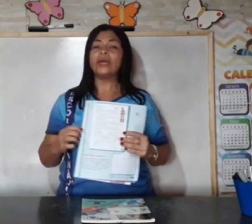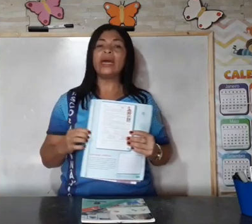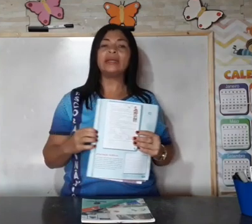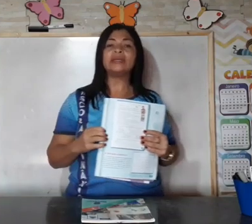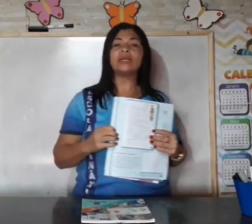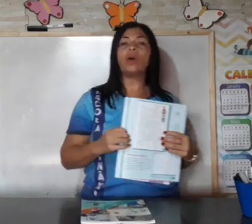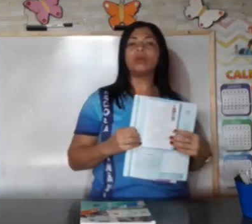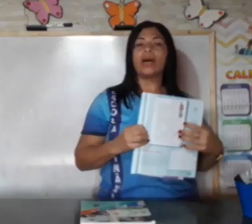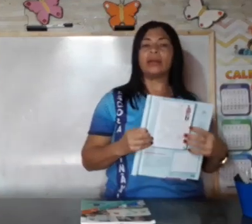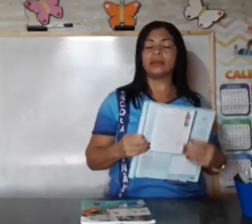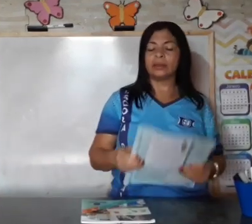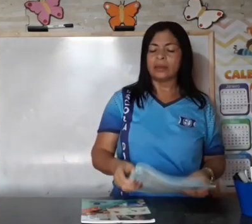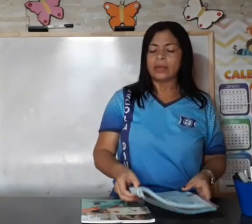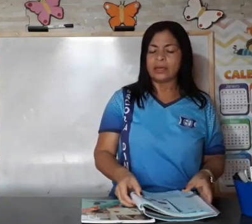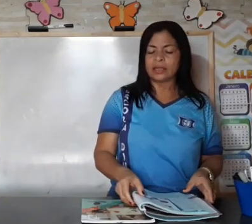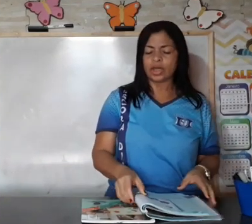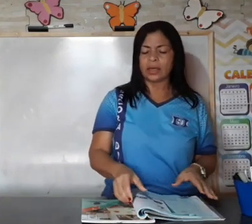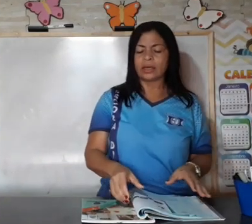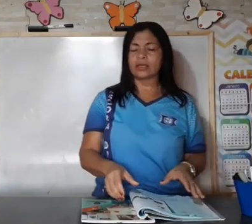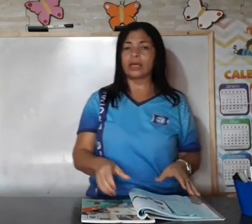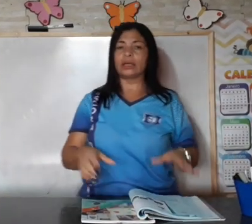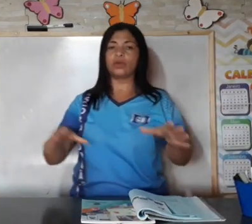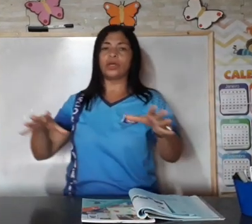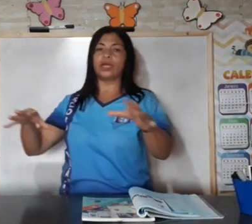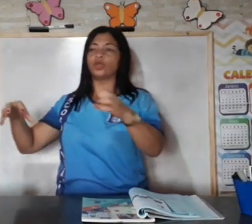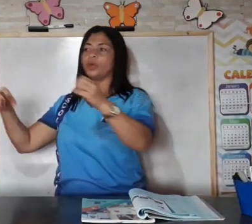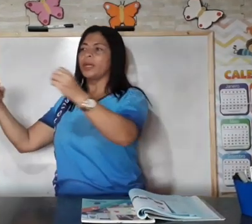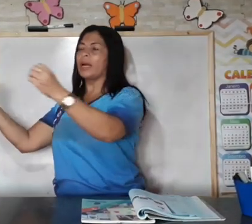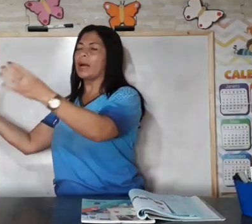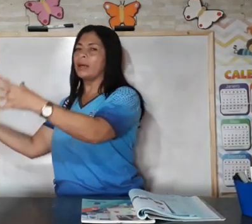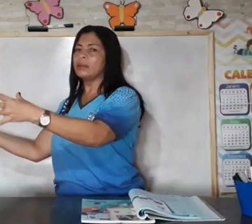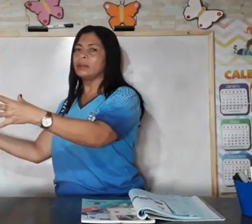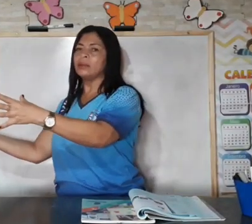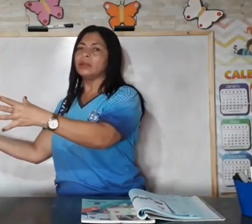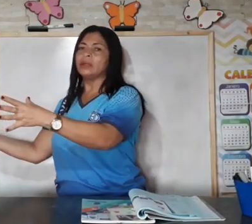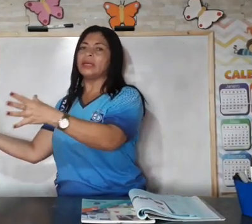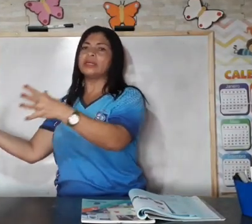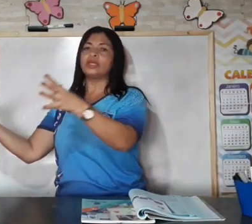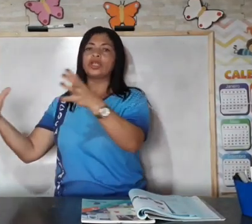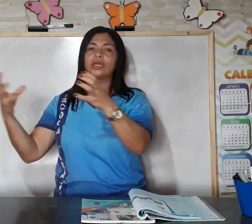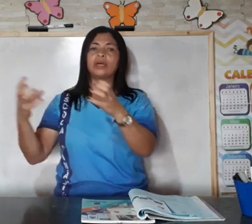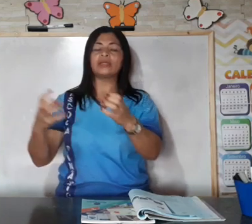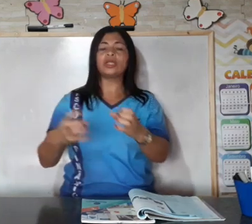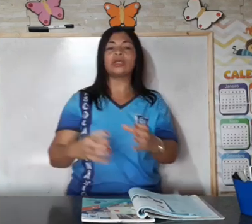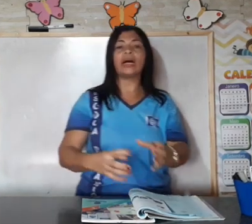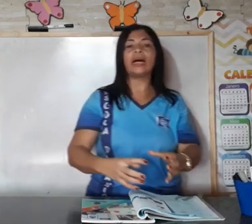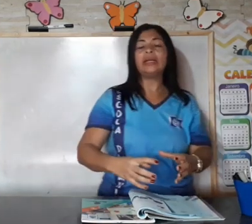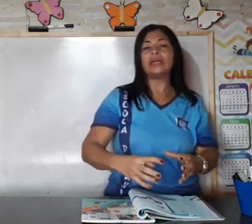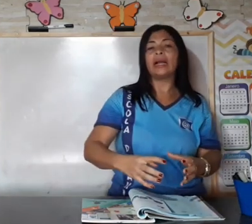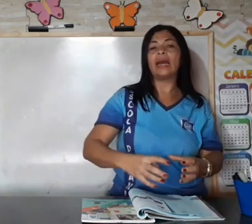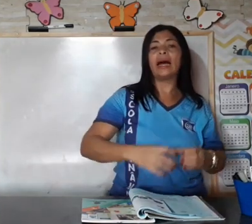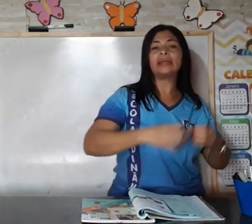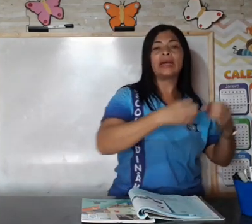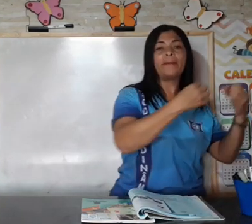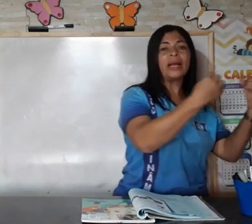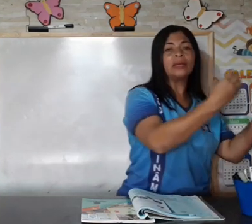é desigualdade? Existe criança que tem o direito de brincar e existe crianças que tá lá